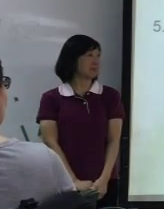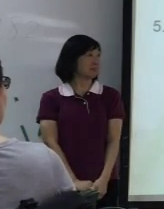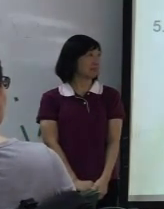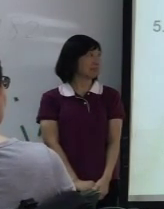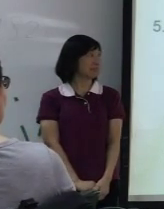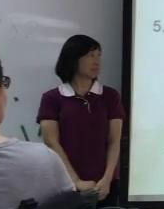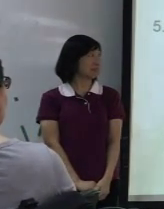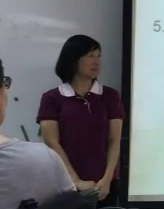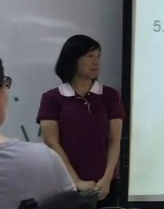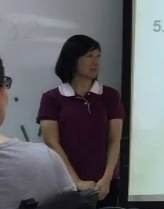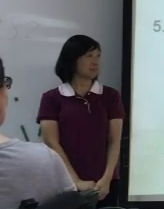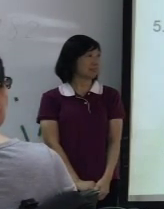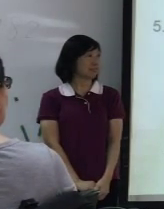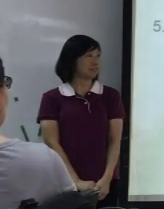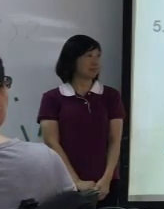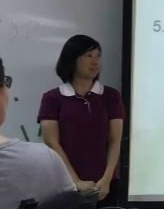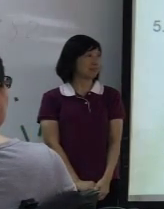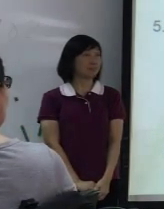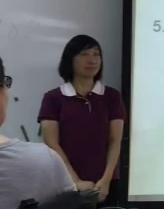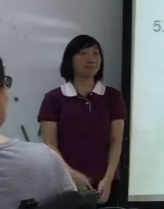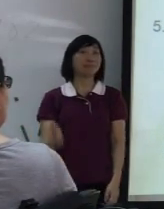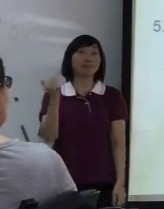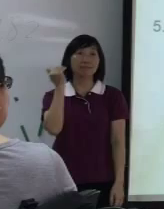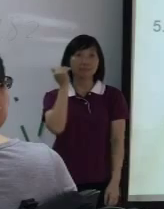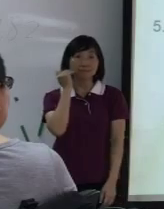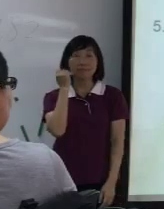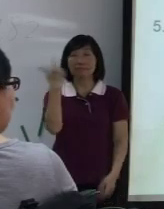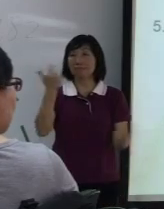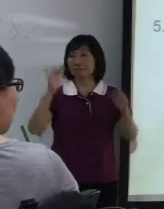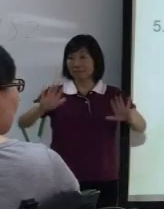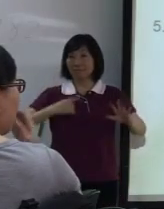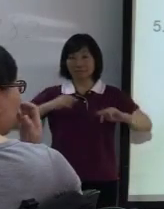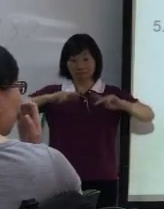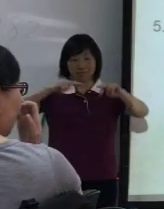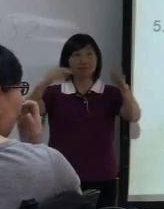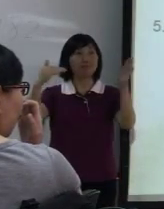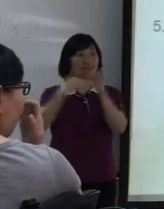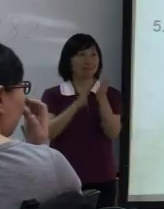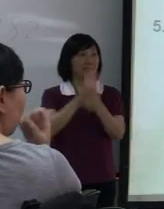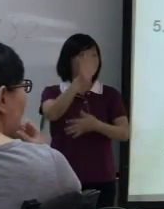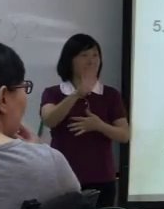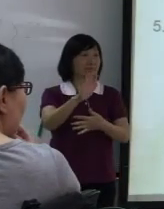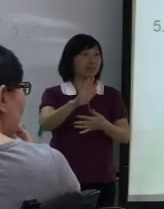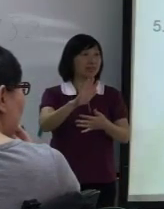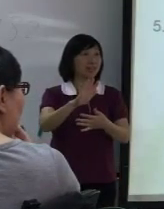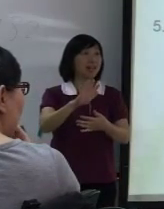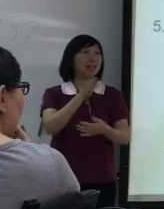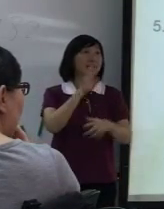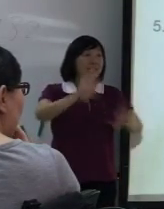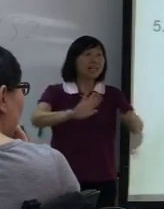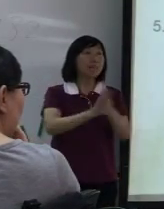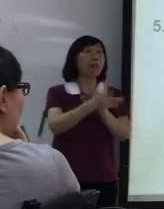如果今天我们修改之后变成